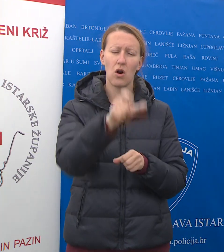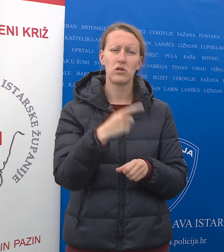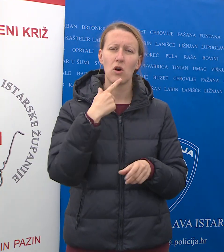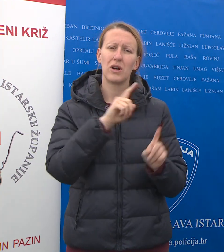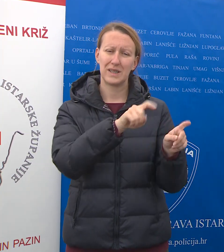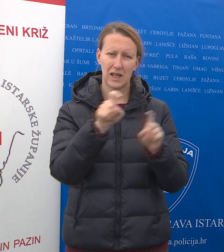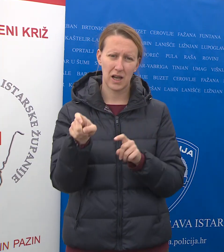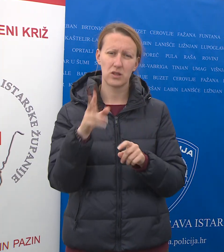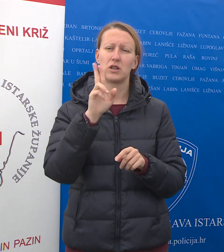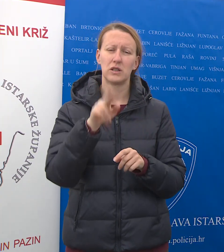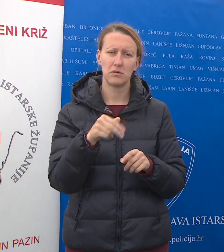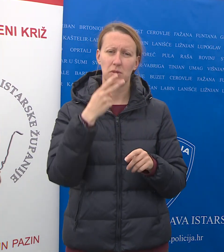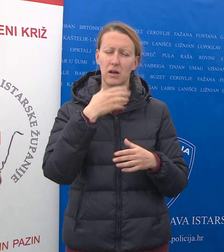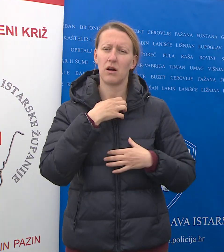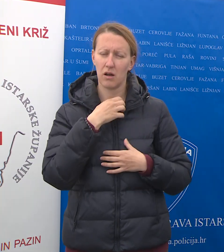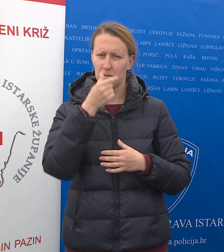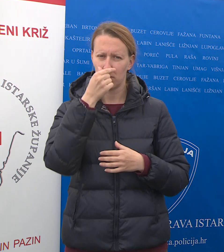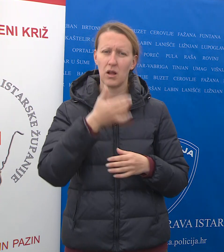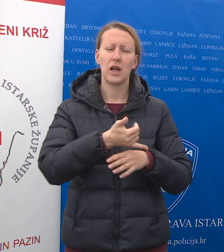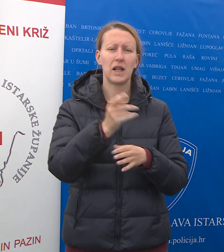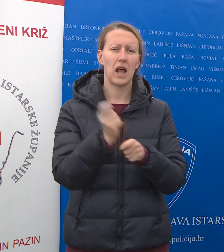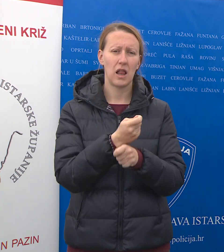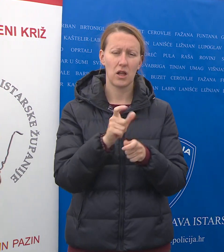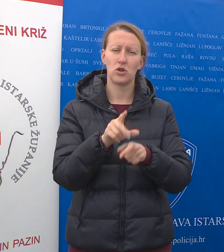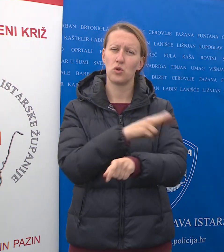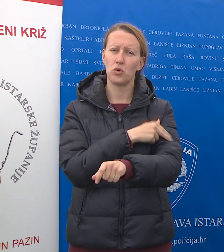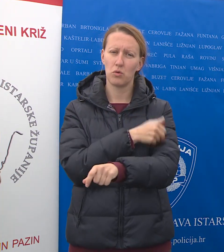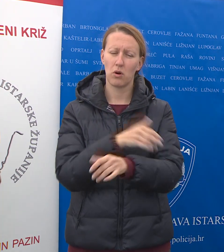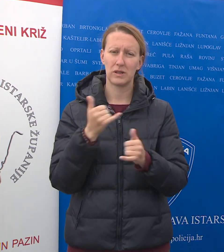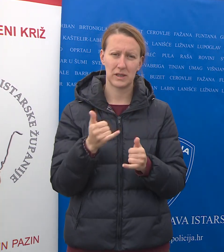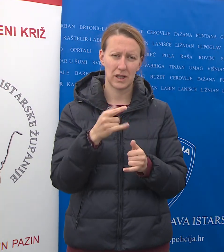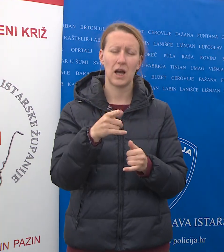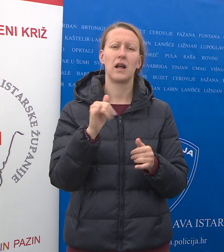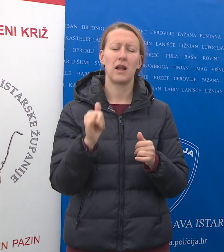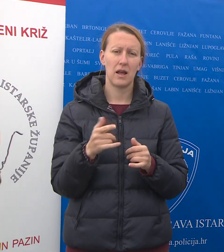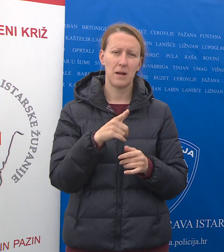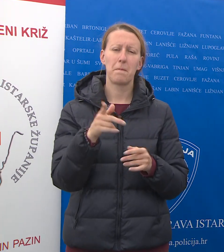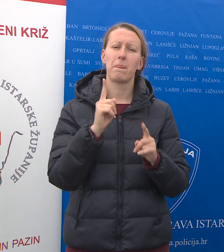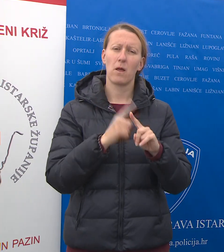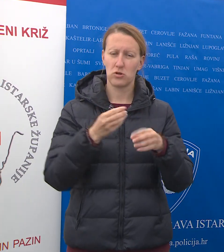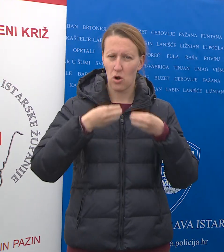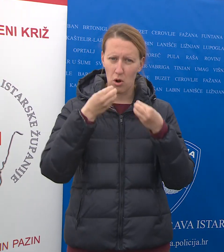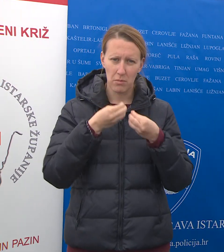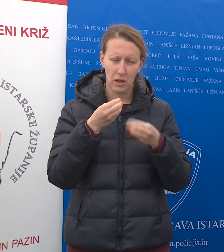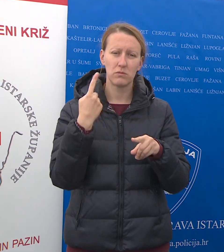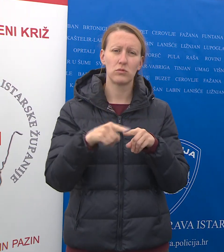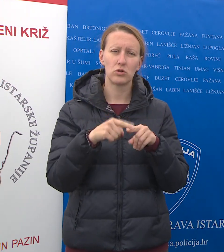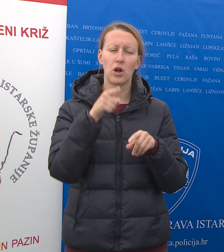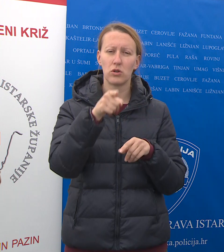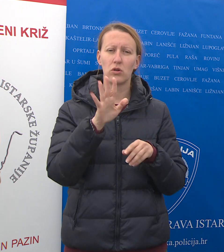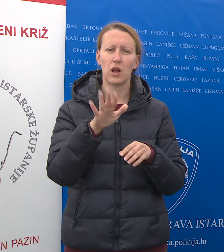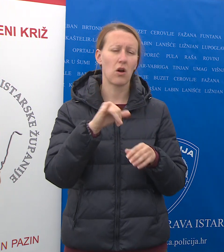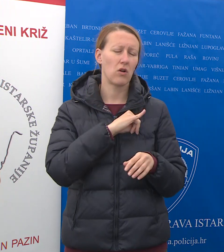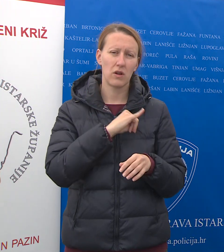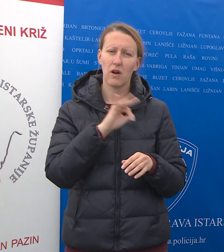koja je zaražena i ima simptome, odlazi na liječenje u bolnicu. Sada je sasvim precizno objašnjeno zašto je to tako